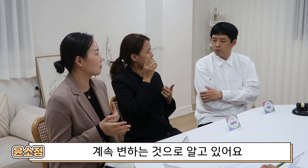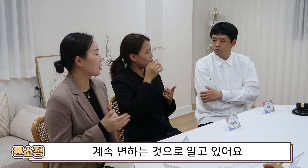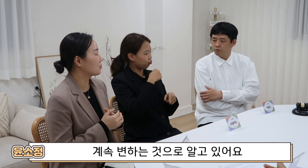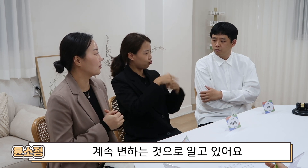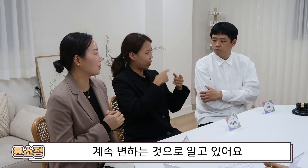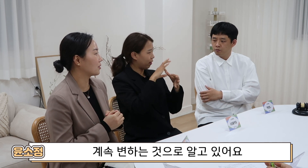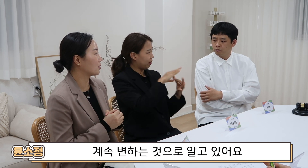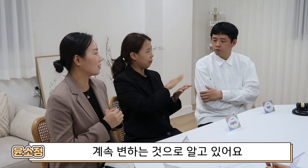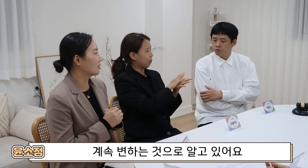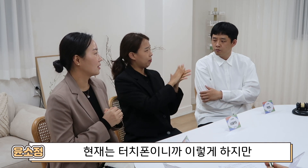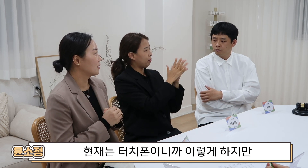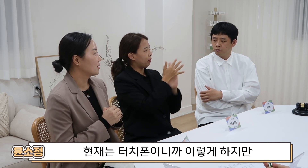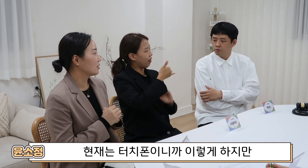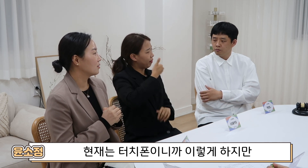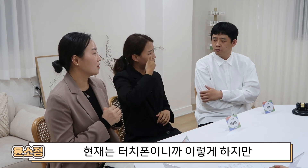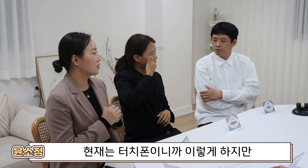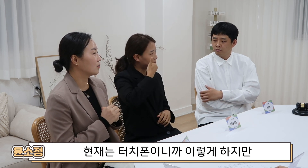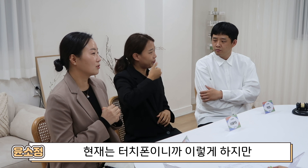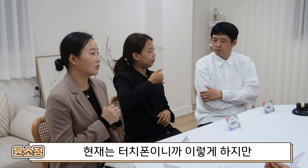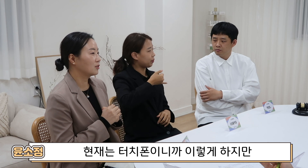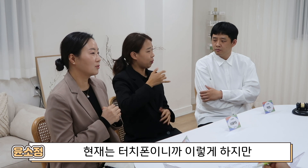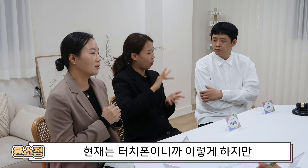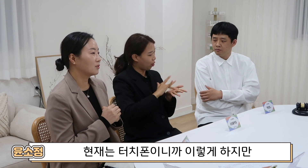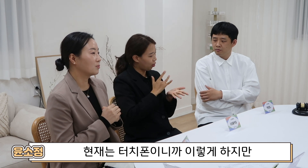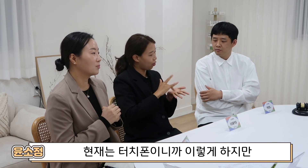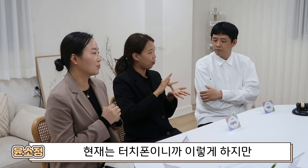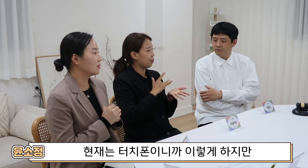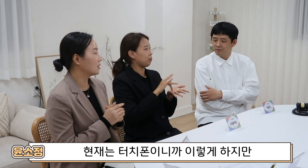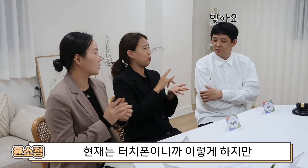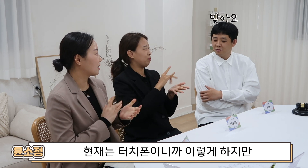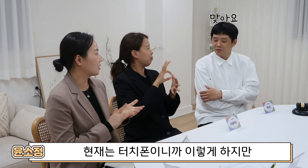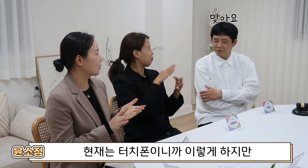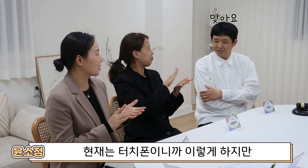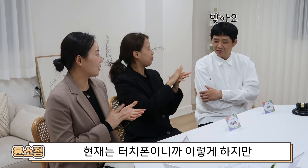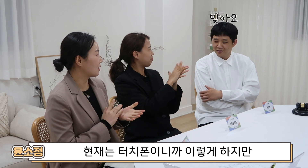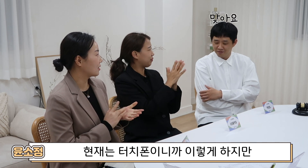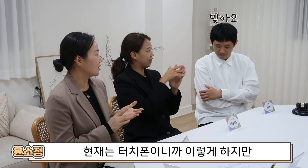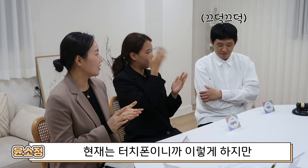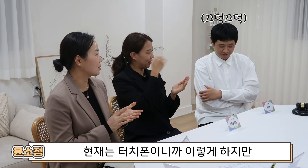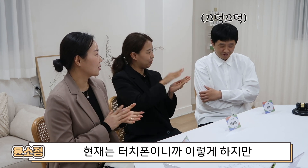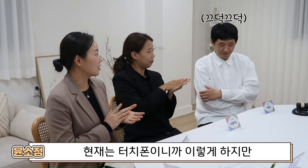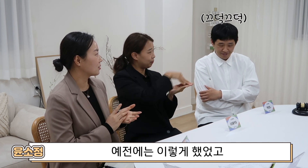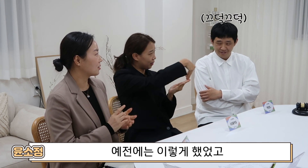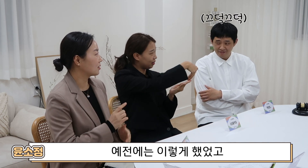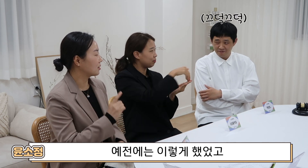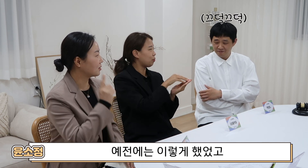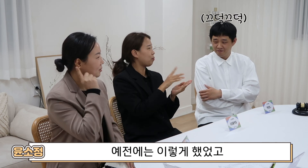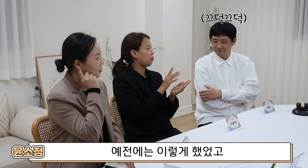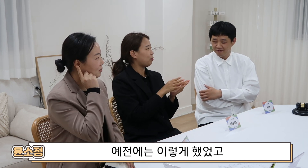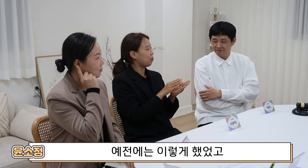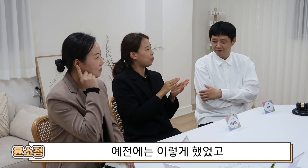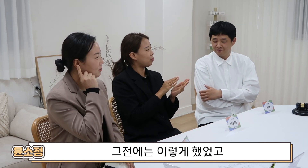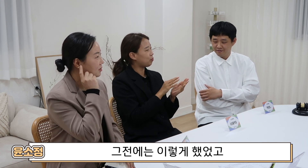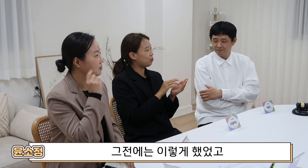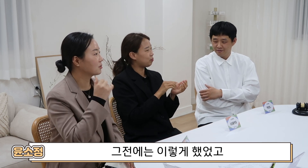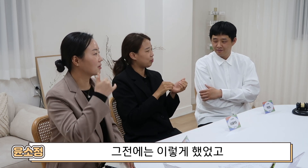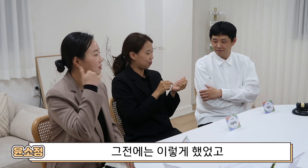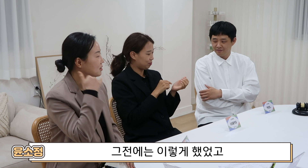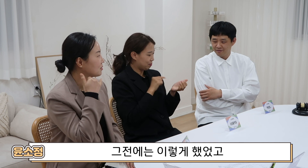것으로 알고 있어요. 현재는 터치폰이니까 이렇게 하지만 예전에는 이렇게 했었고 그보다 예전에는